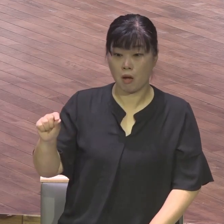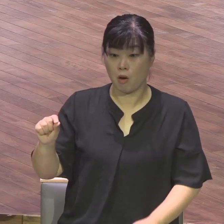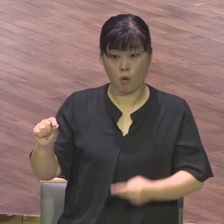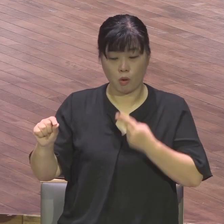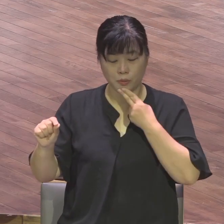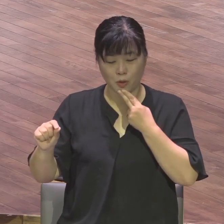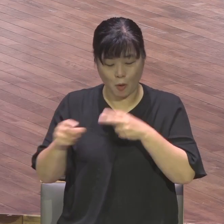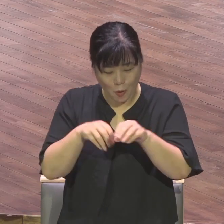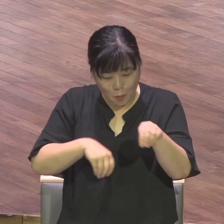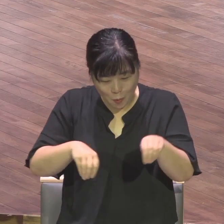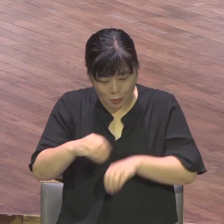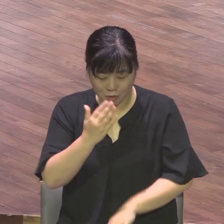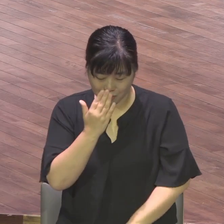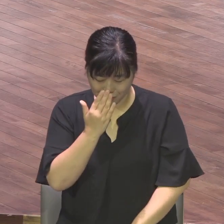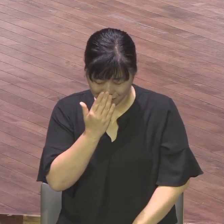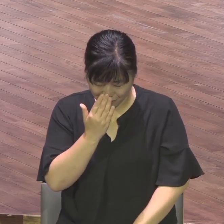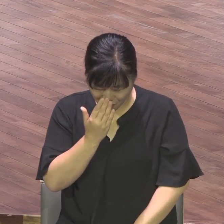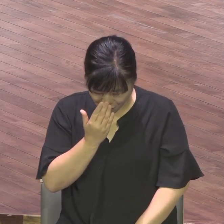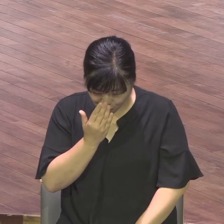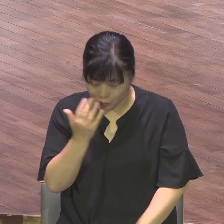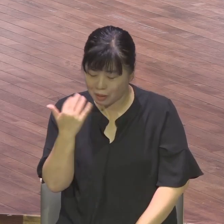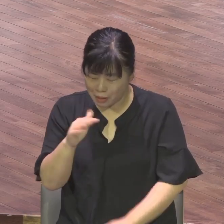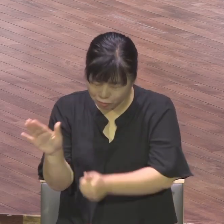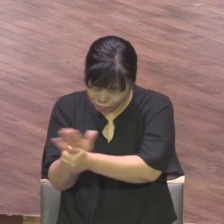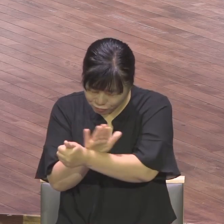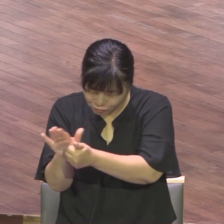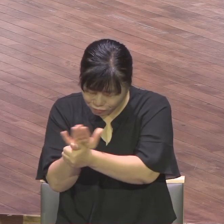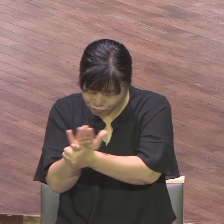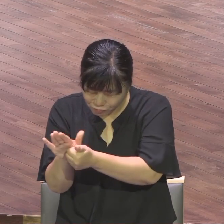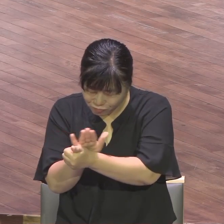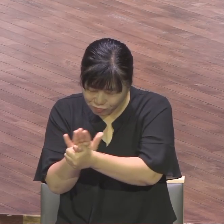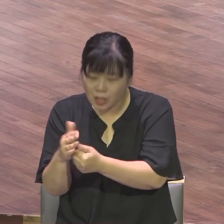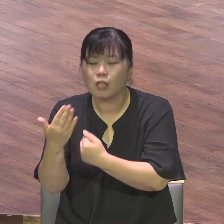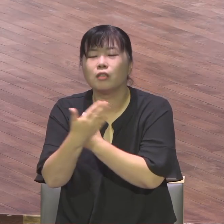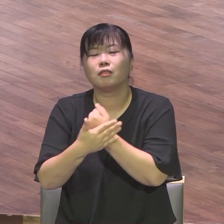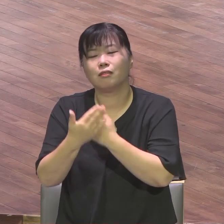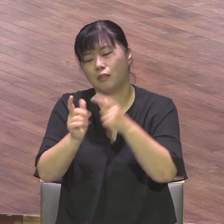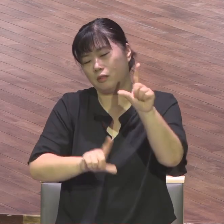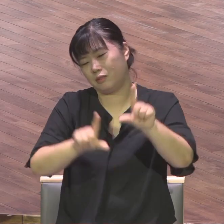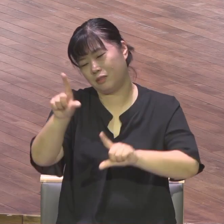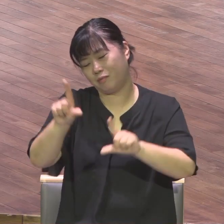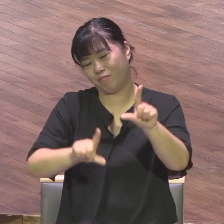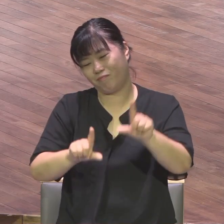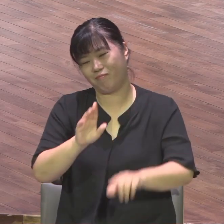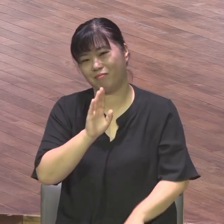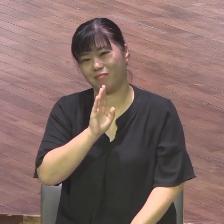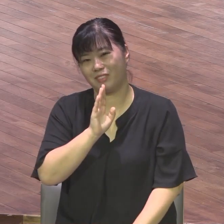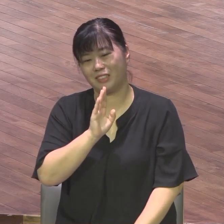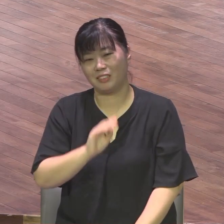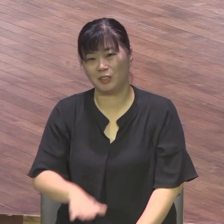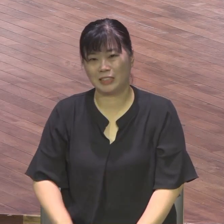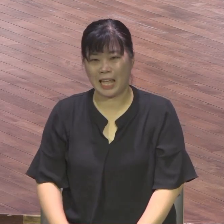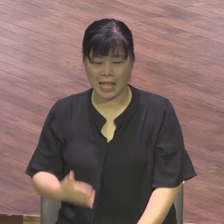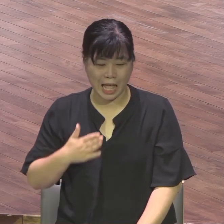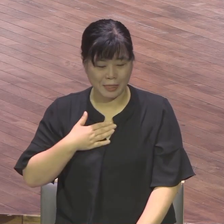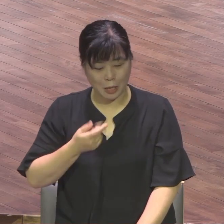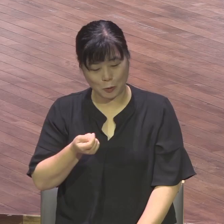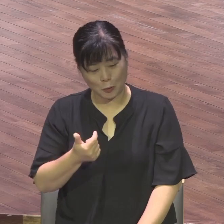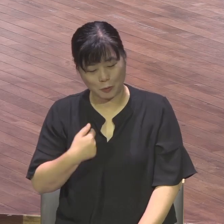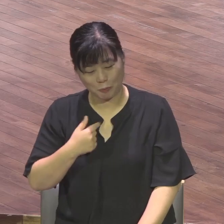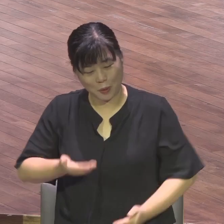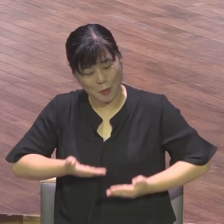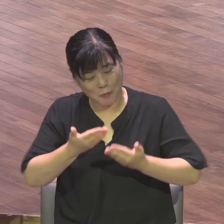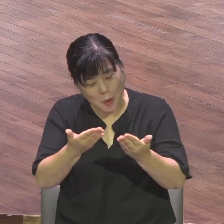은혜 받는 사람은 겸손합니다. 나보다 남을 낮게 여기고, 뭘 좀 했다고 어쩌랍니까?